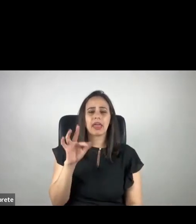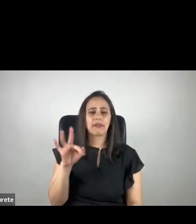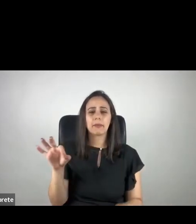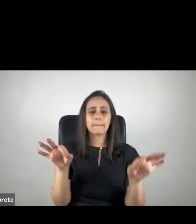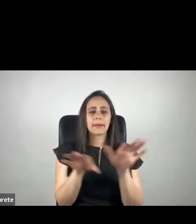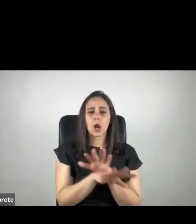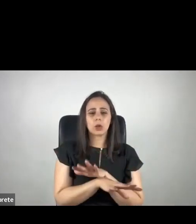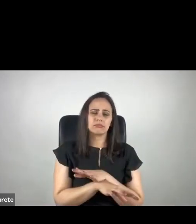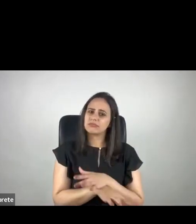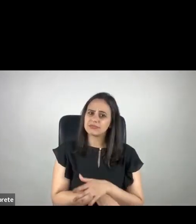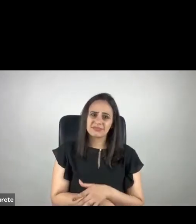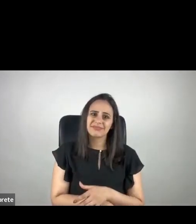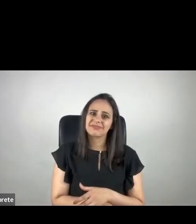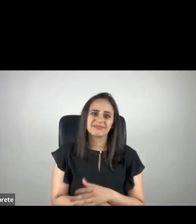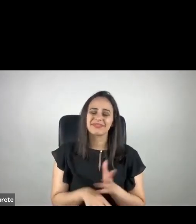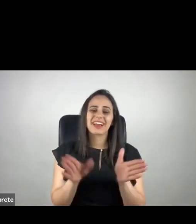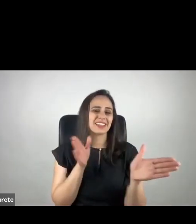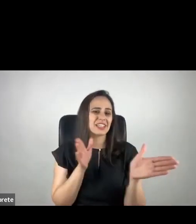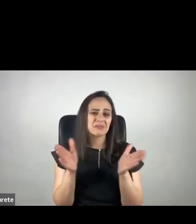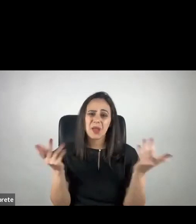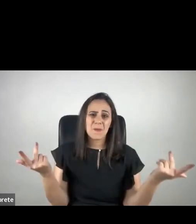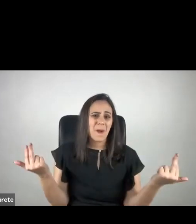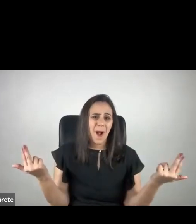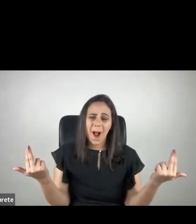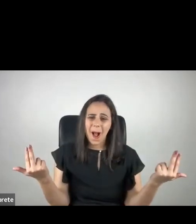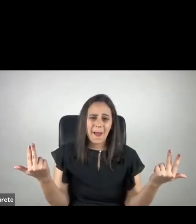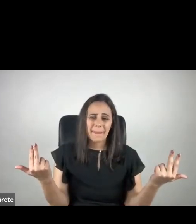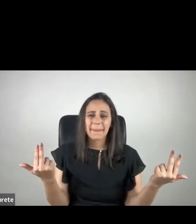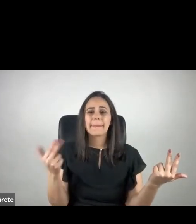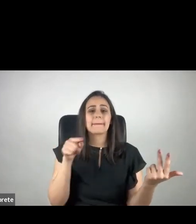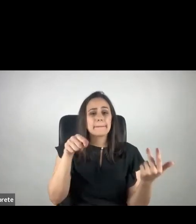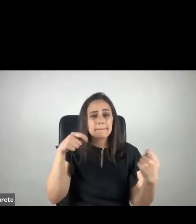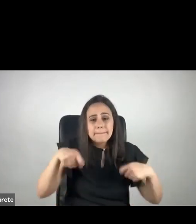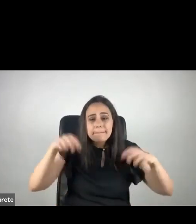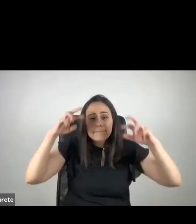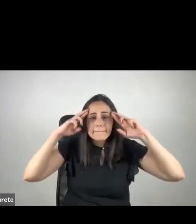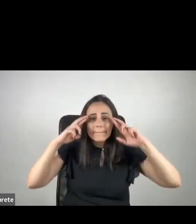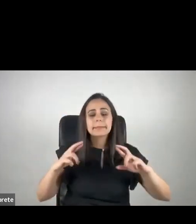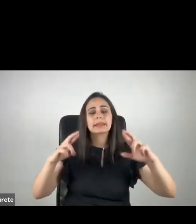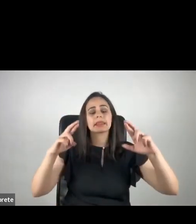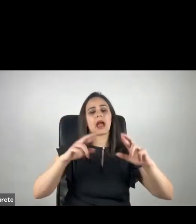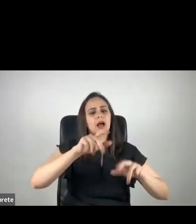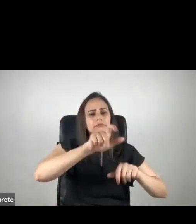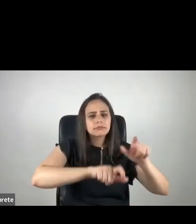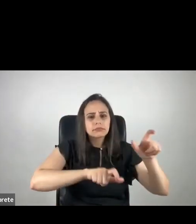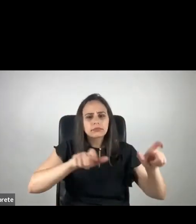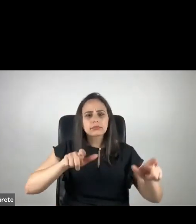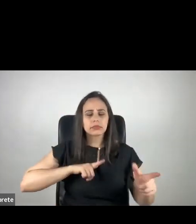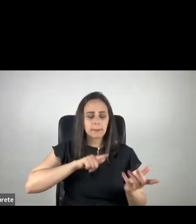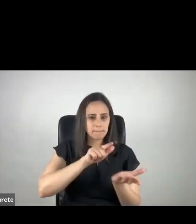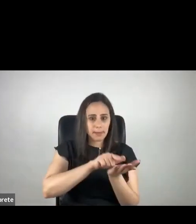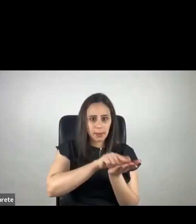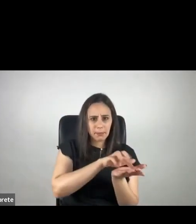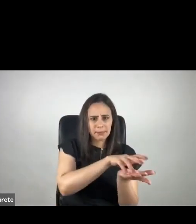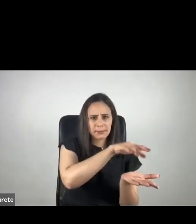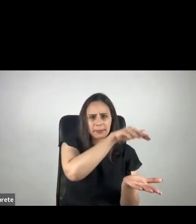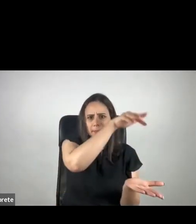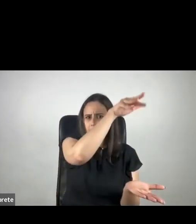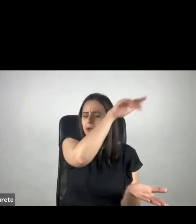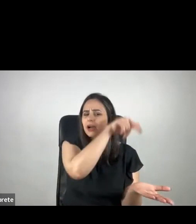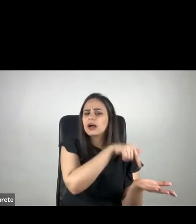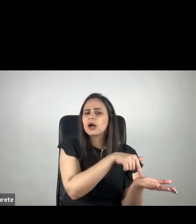é a mesma coisa. A acessibilidade é você repensar coisas. Você tem 300 papéis, como que